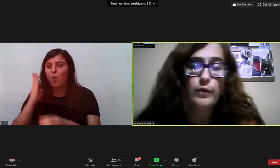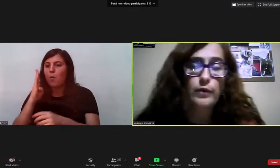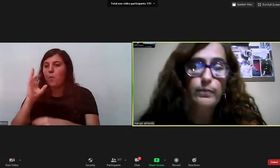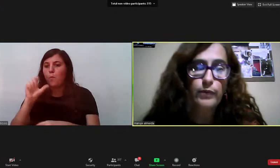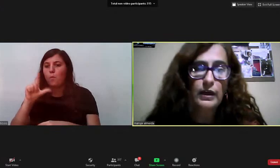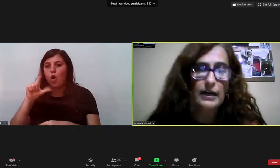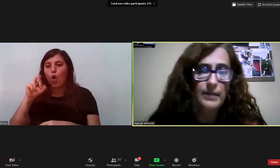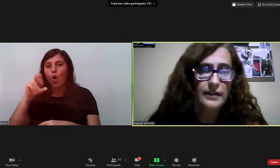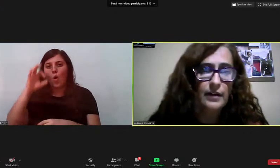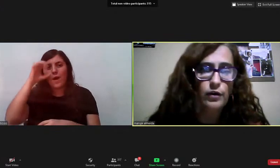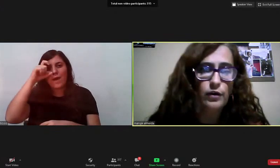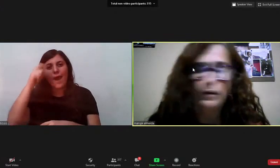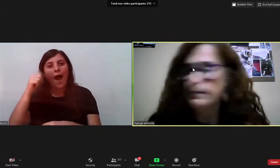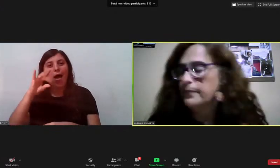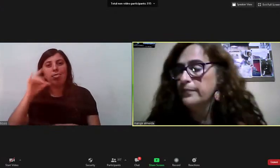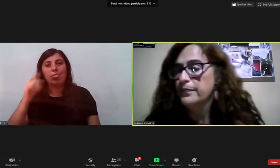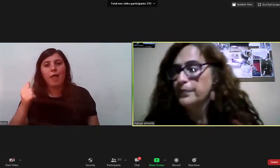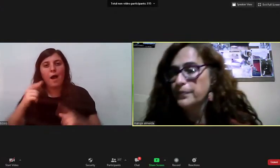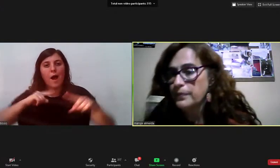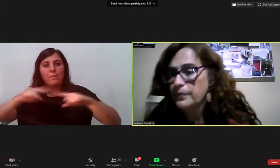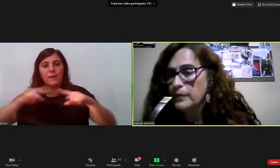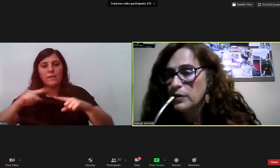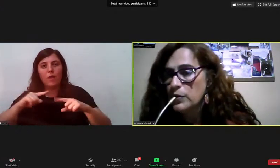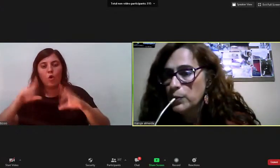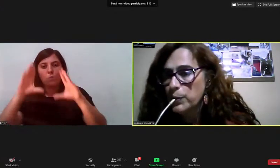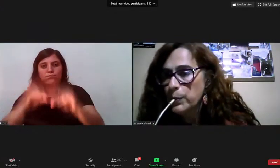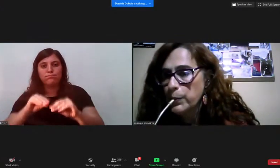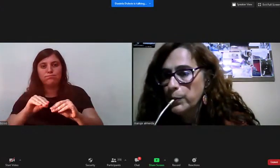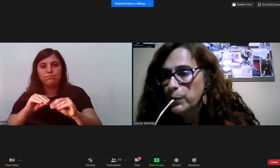Bloqueada por el administrador, ¿no?